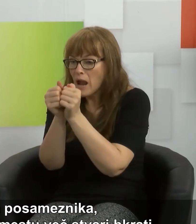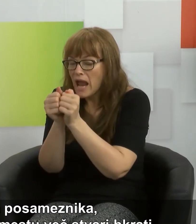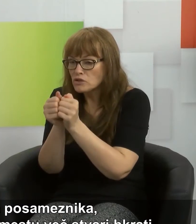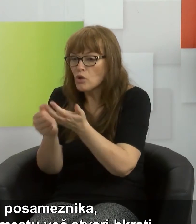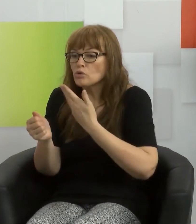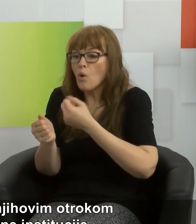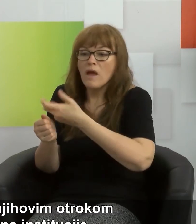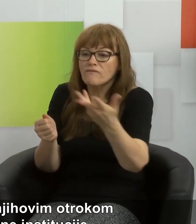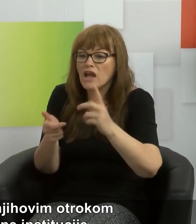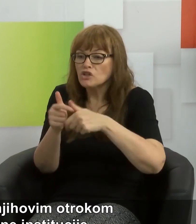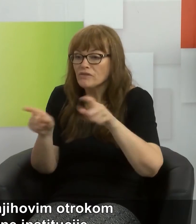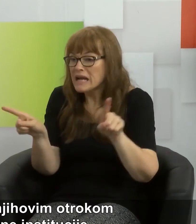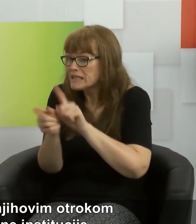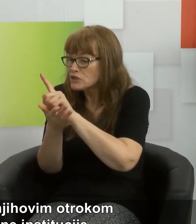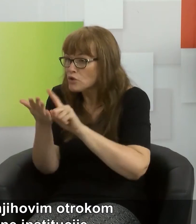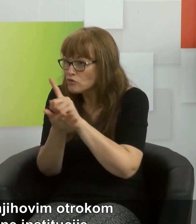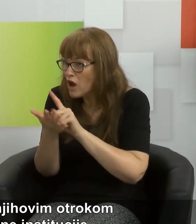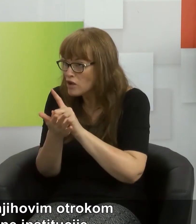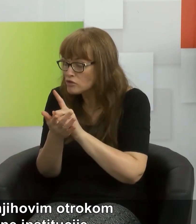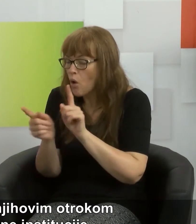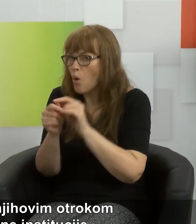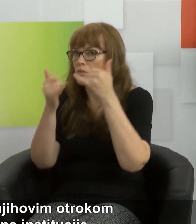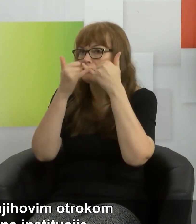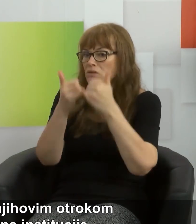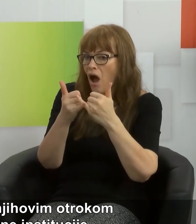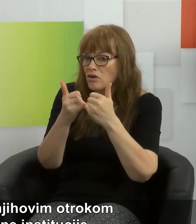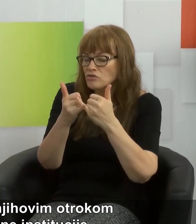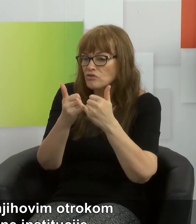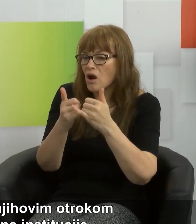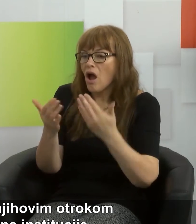stvari hkrati, kot da se v bistvu starša